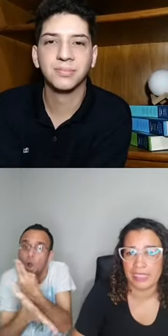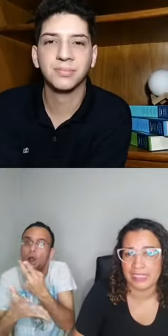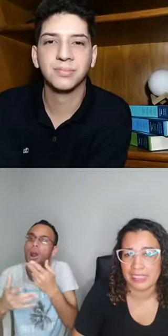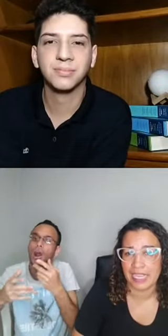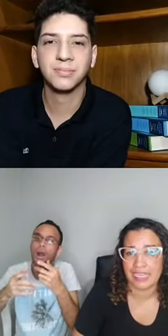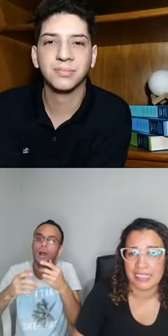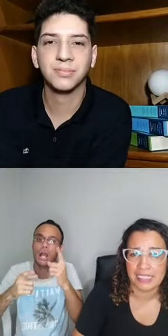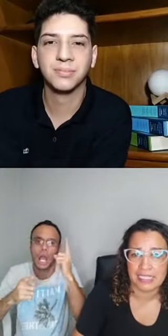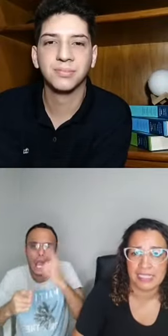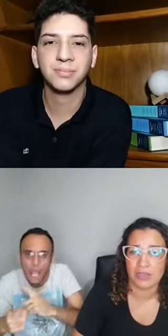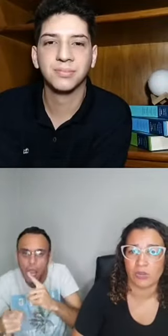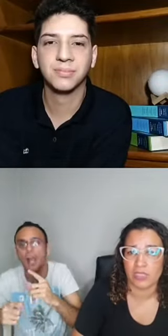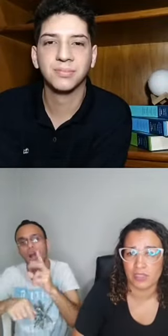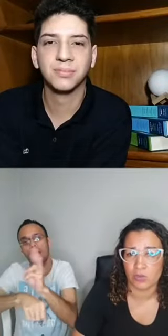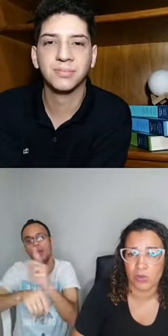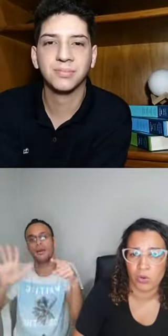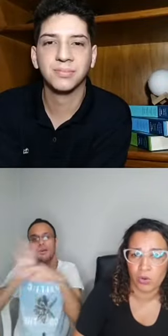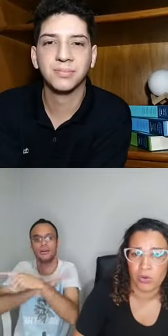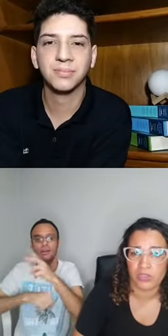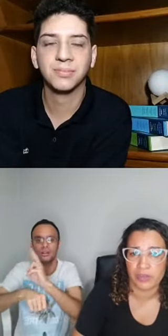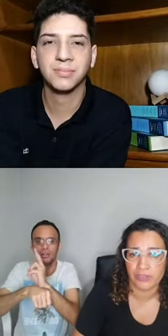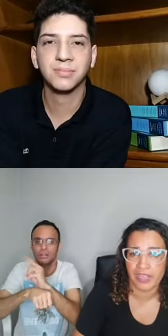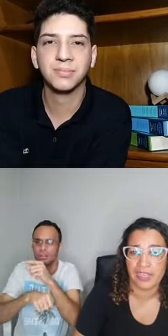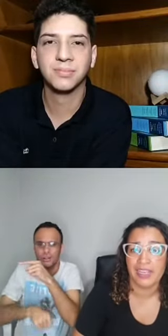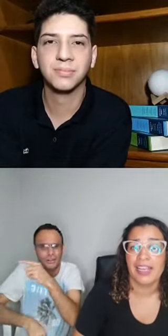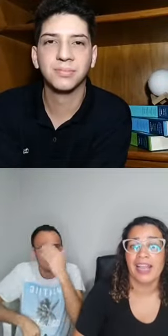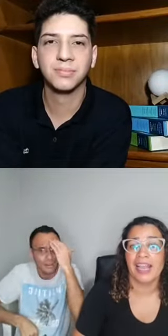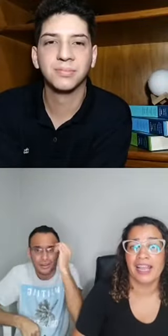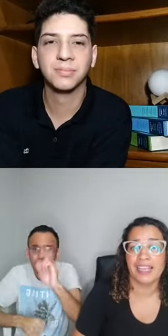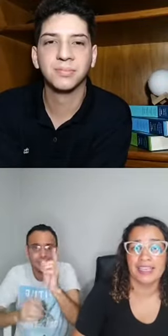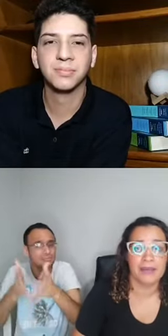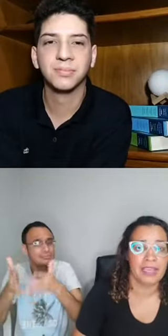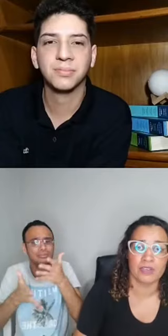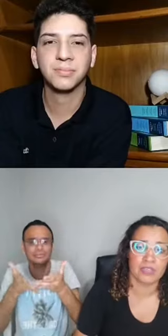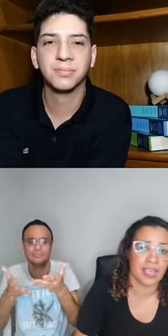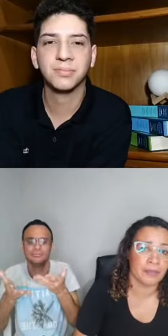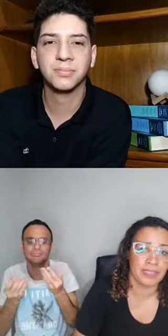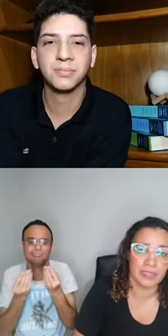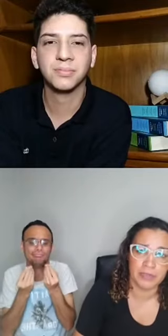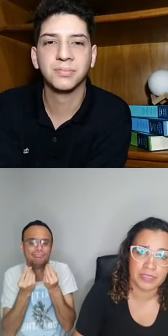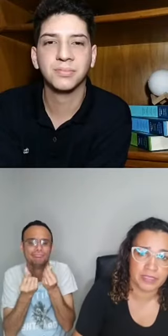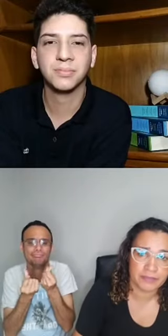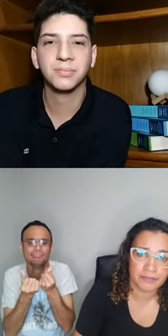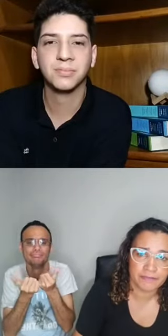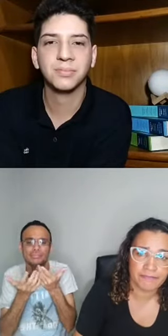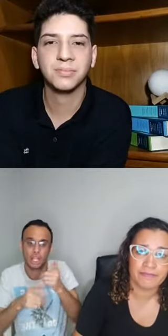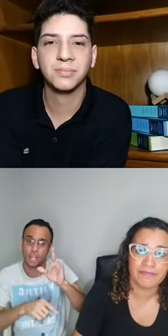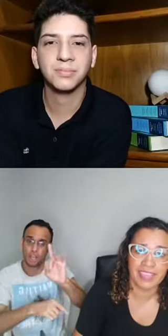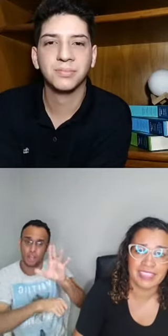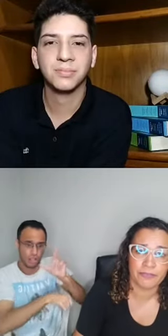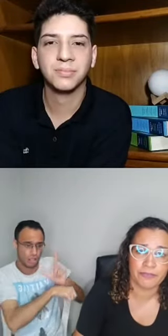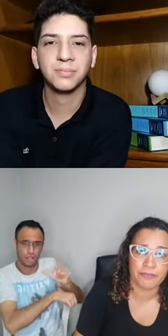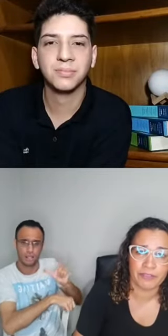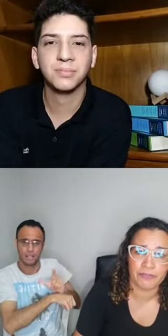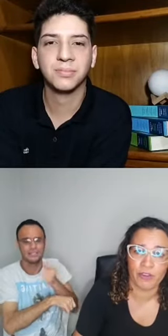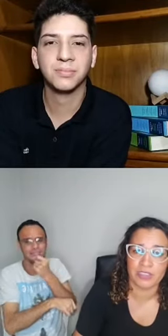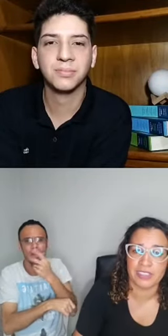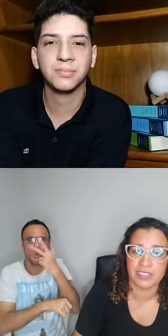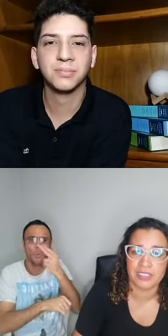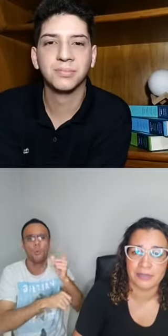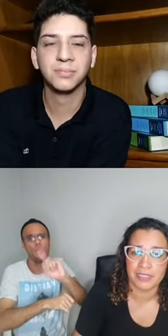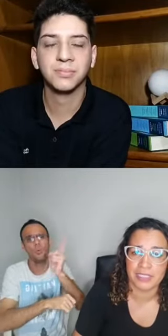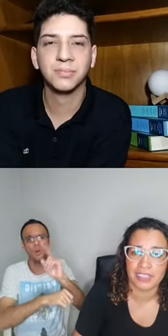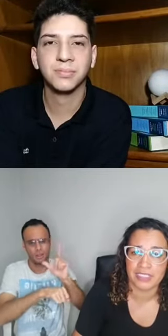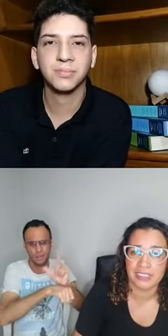reunião ali interna ali, que acontece alguma coisa, uma falha, aí ele não sabe Libras, né? Essa falta